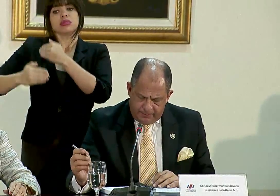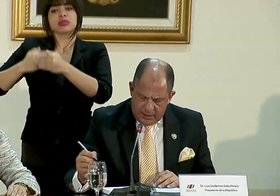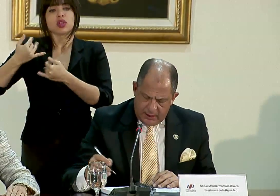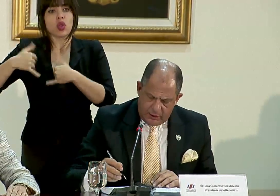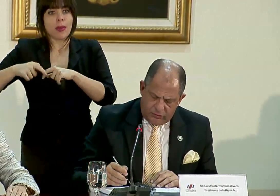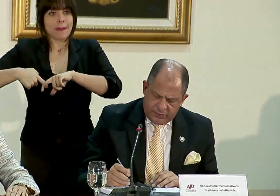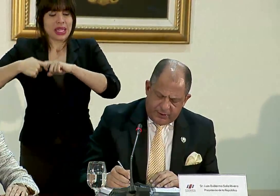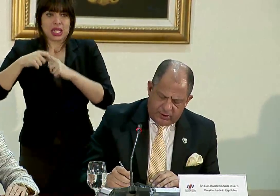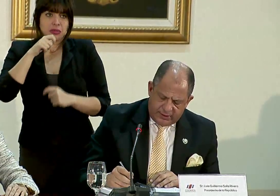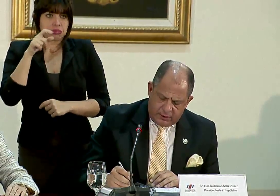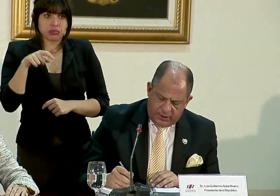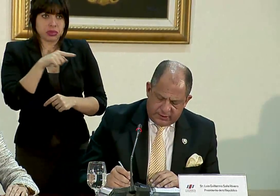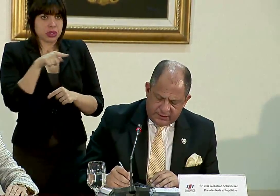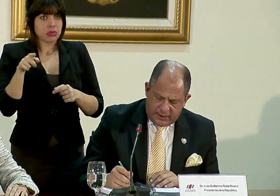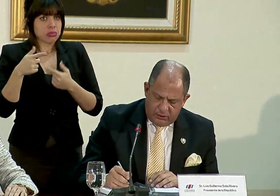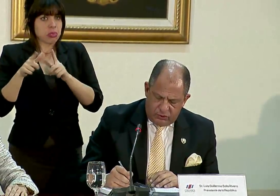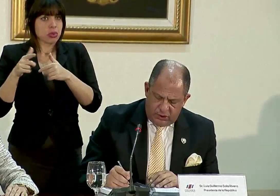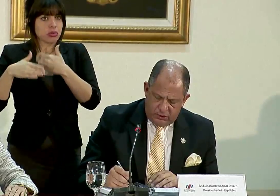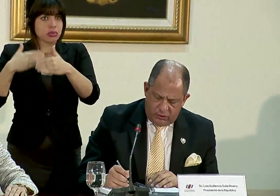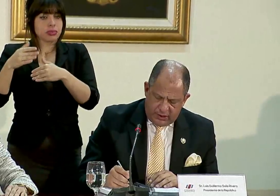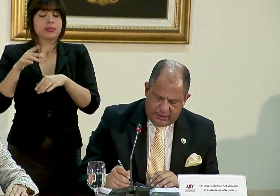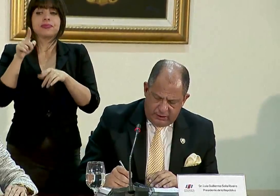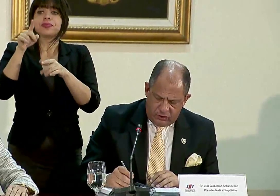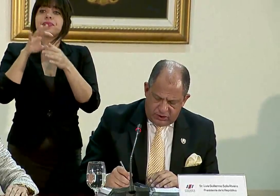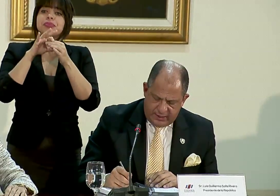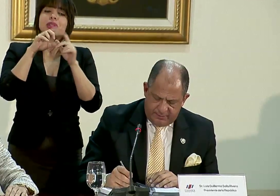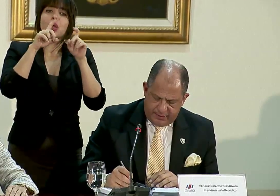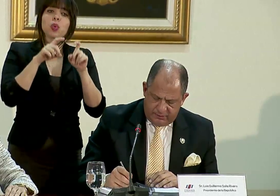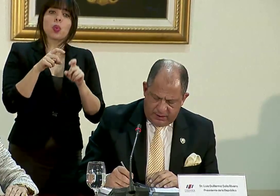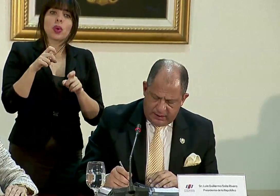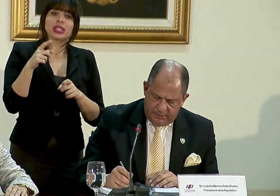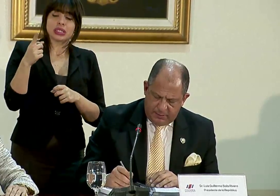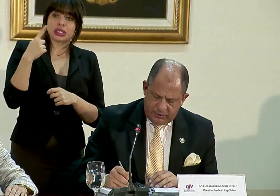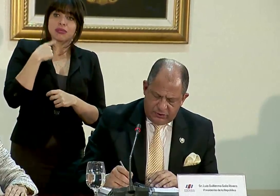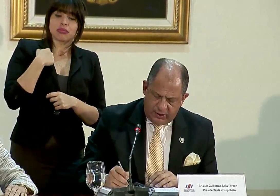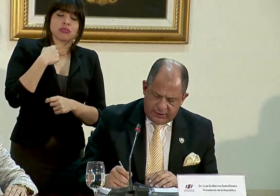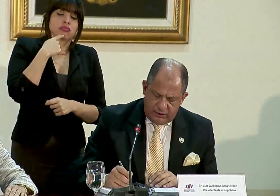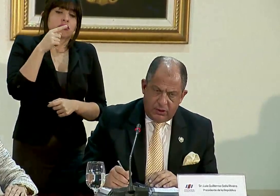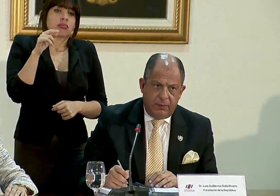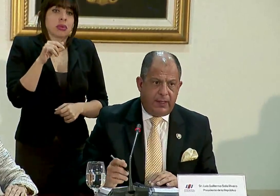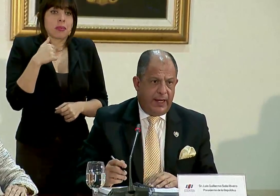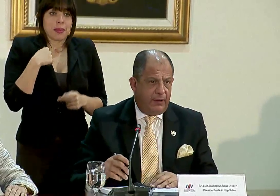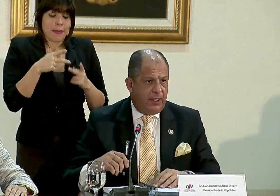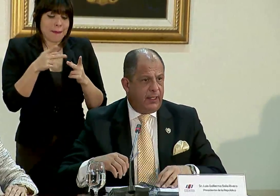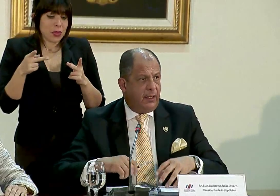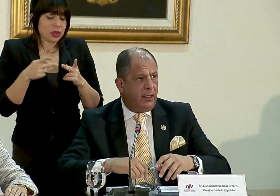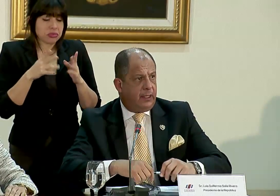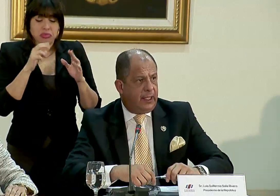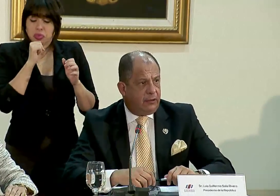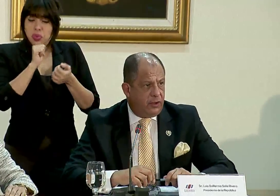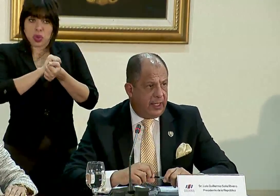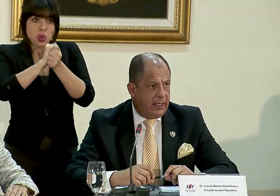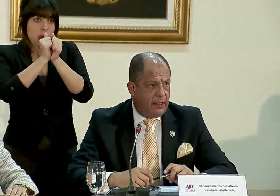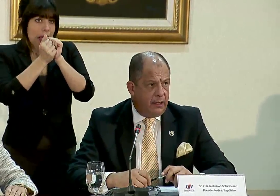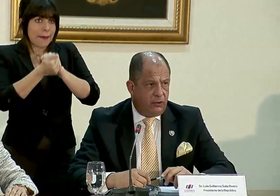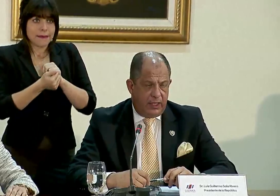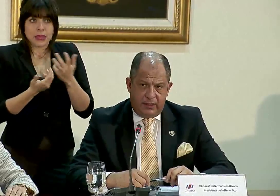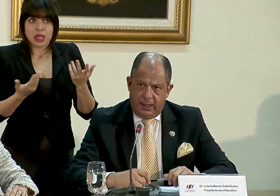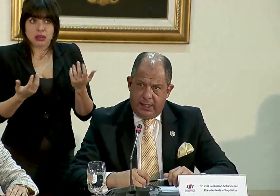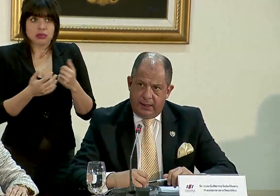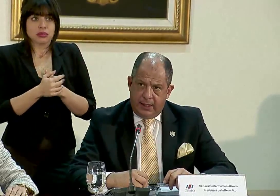pendiente con respecto a las encuestas Carlos yo digo lo que he dicho siempre y aquí mi posición ha sido invariable tanto